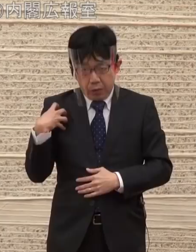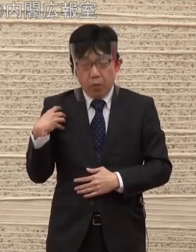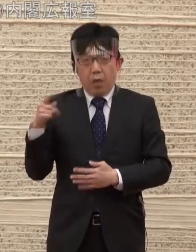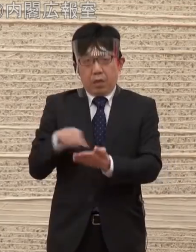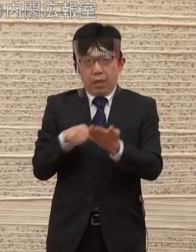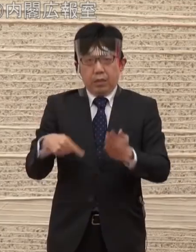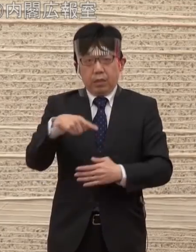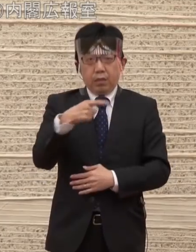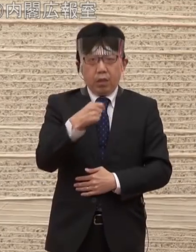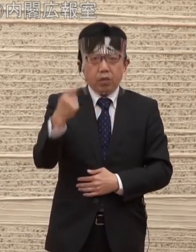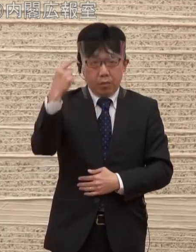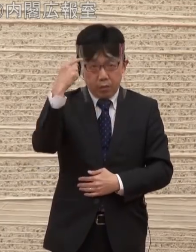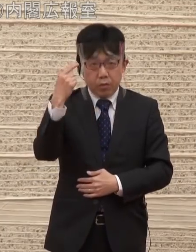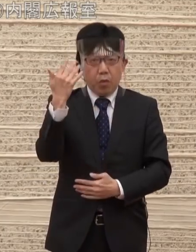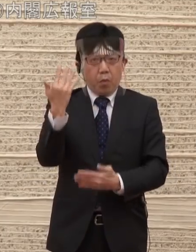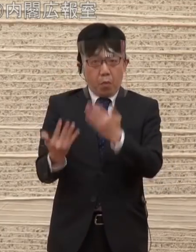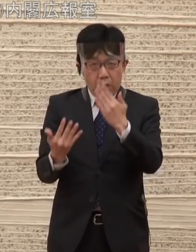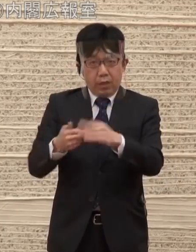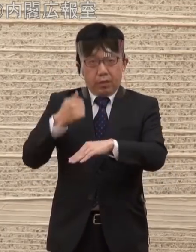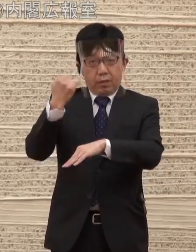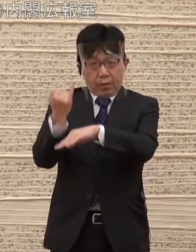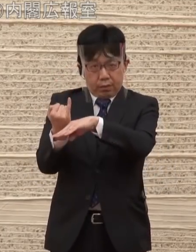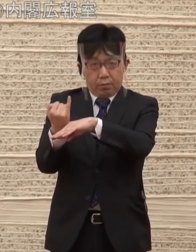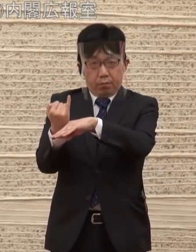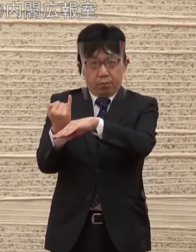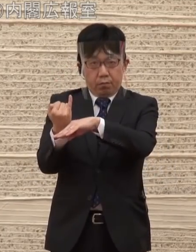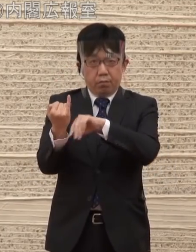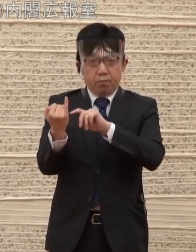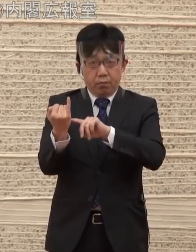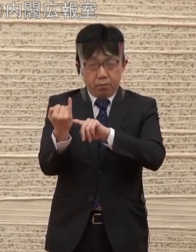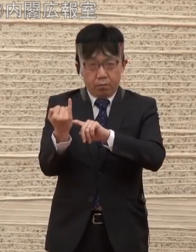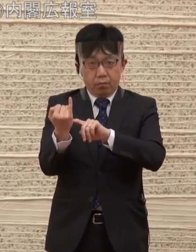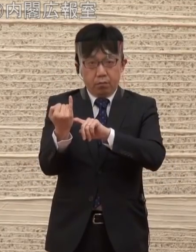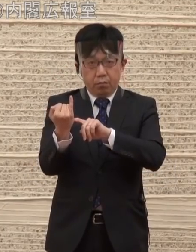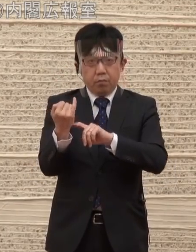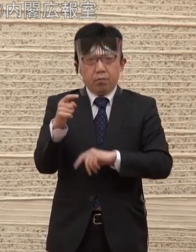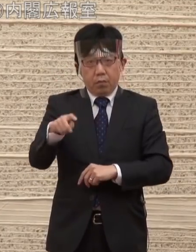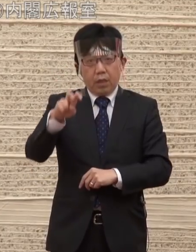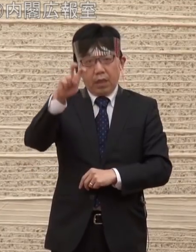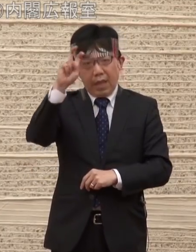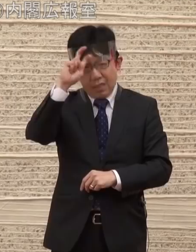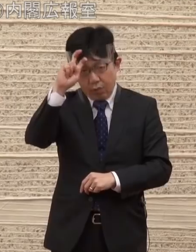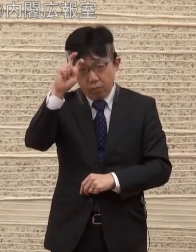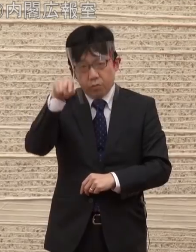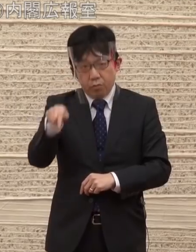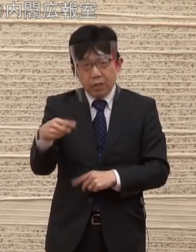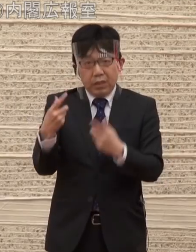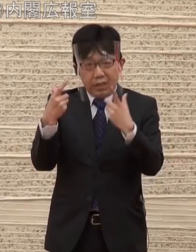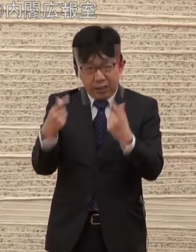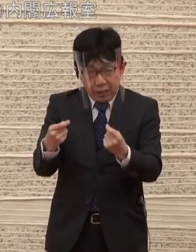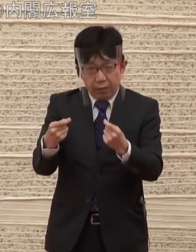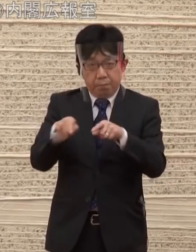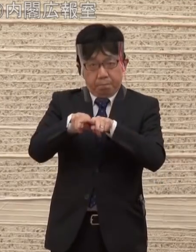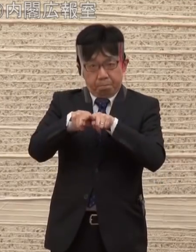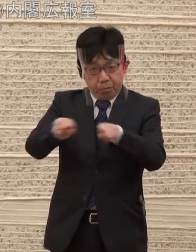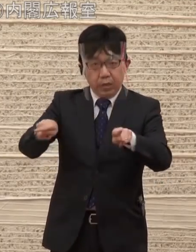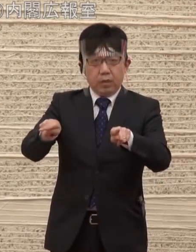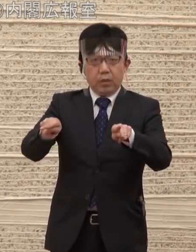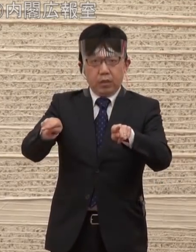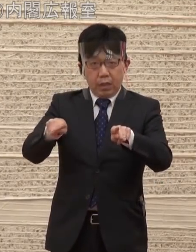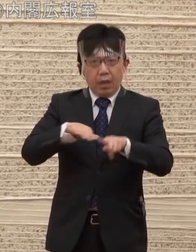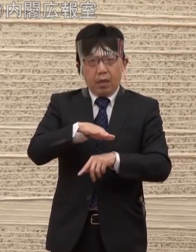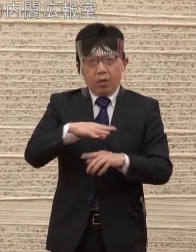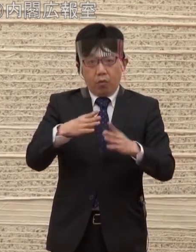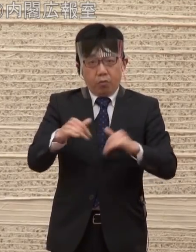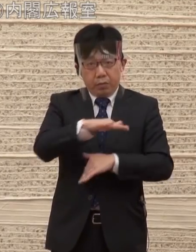森大臣におきましてはまさにん検察法務省の引きをしっかりと高めて信頼回復